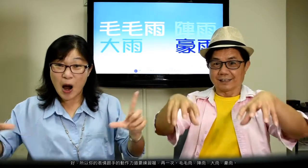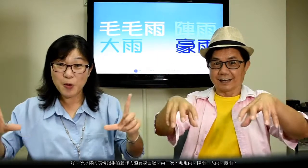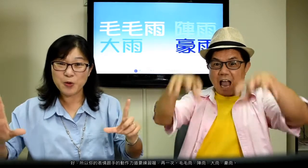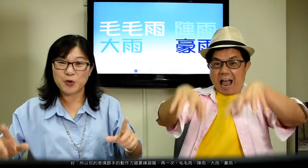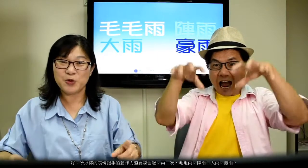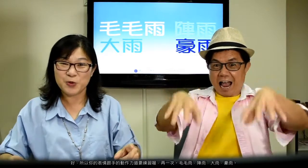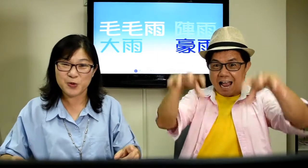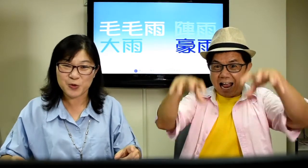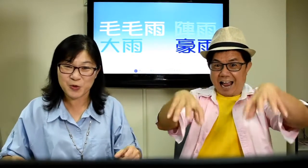好雨。